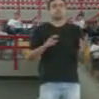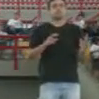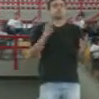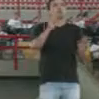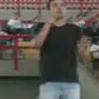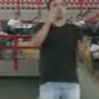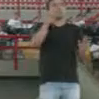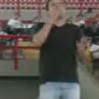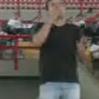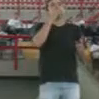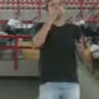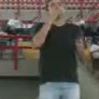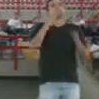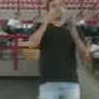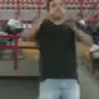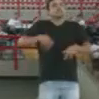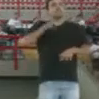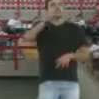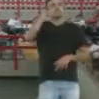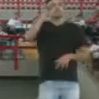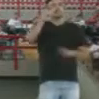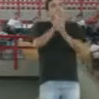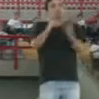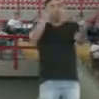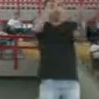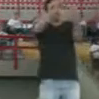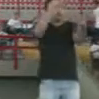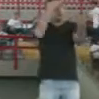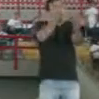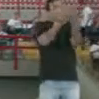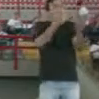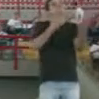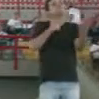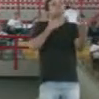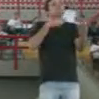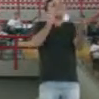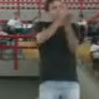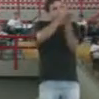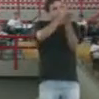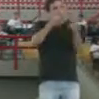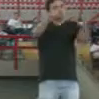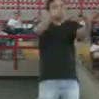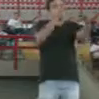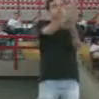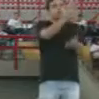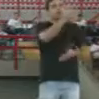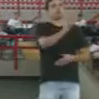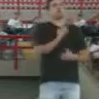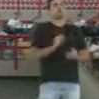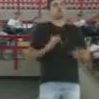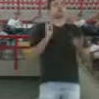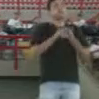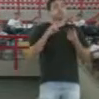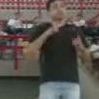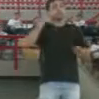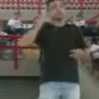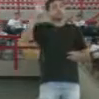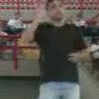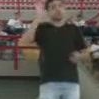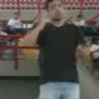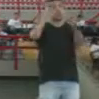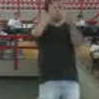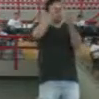Não desapegar jamais daquilo que você acredita, que você vai passar. Que você tem um sonho, que você